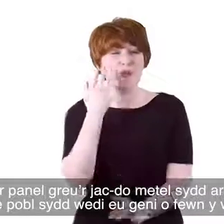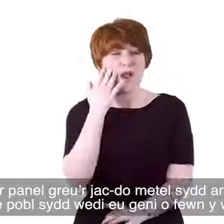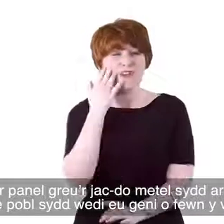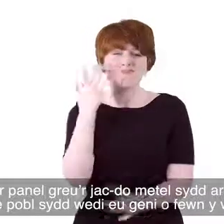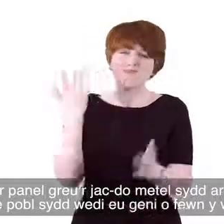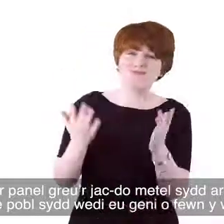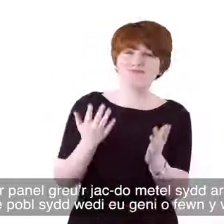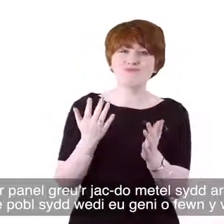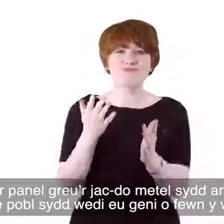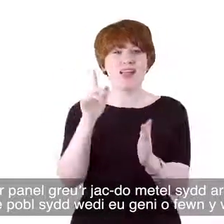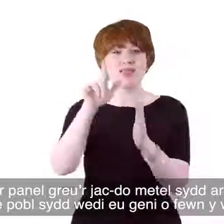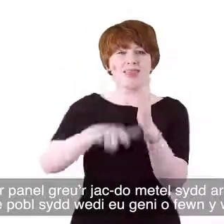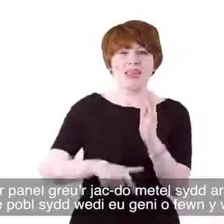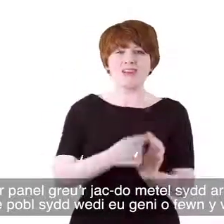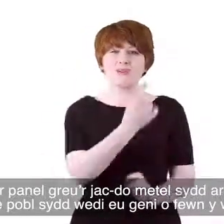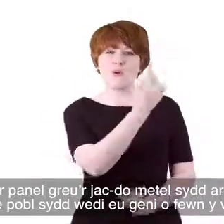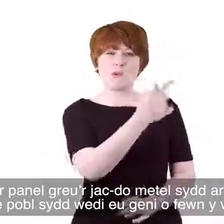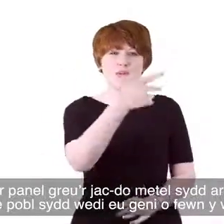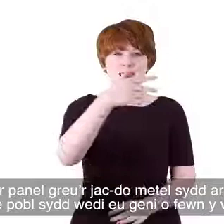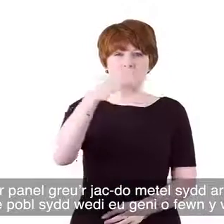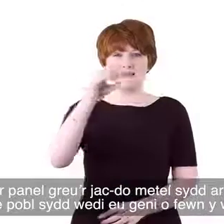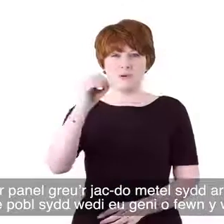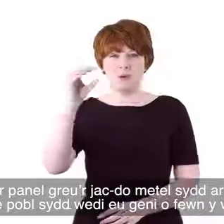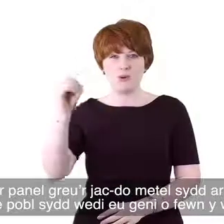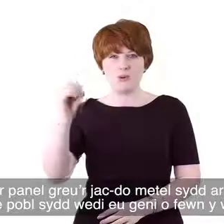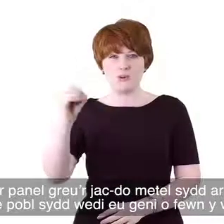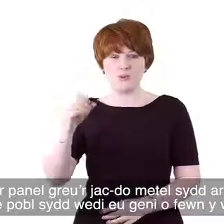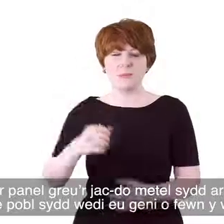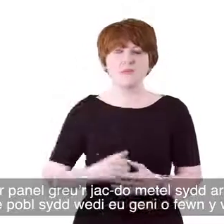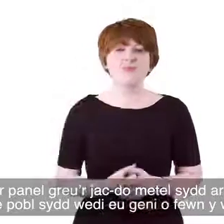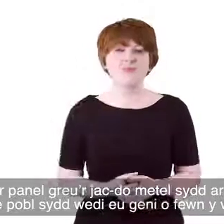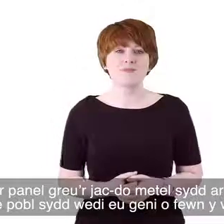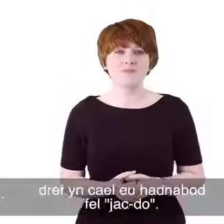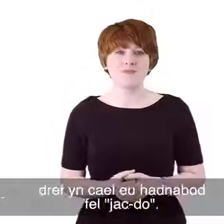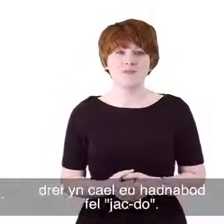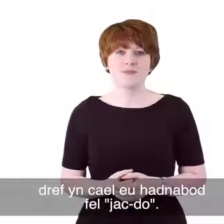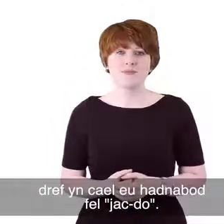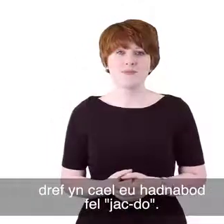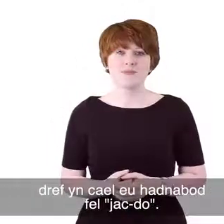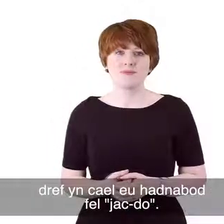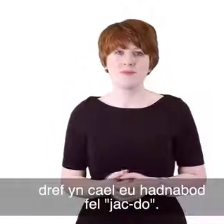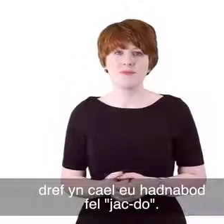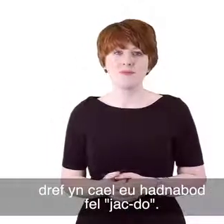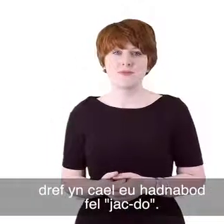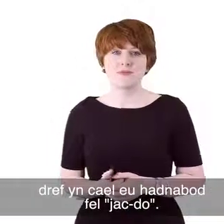sydd ar ben y to. Mae pobl sydd wedi ei geni o fewn y waliau'r dref yn cael eu hadnabod fel Jack